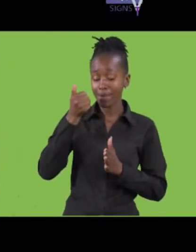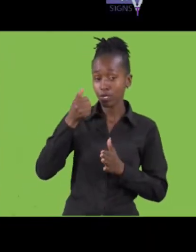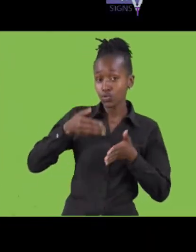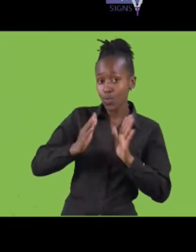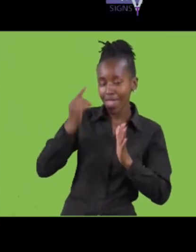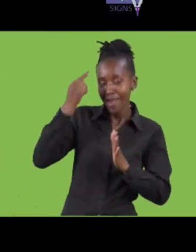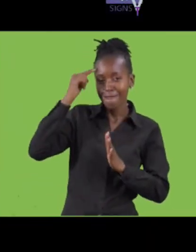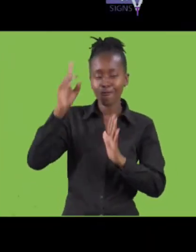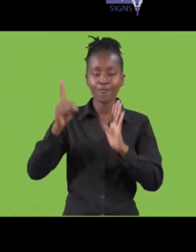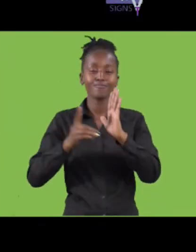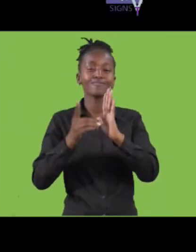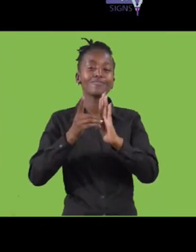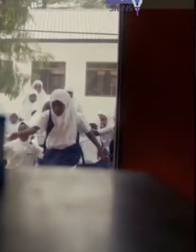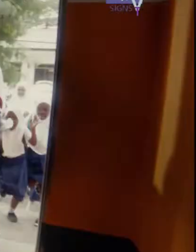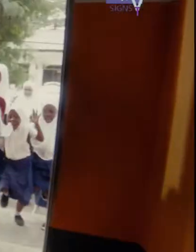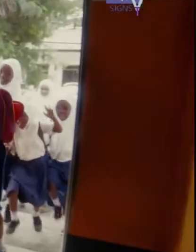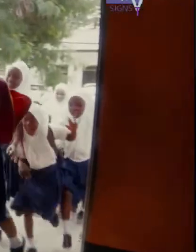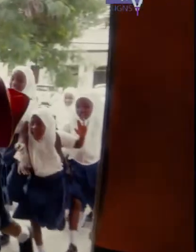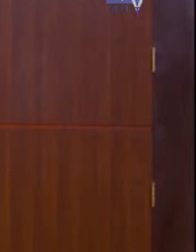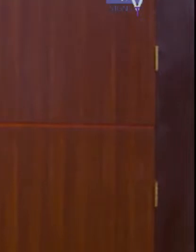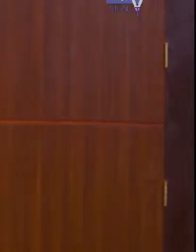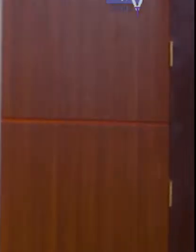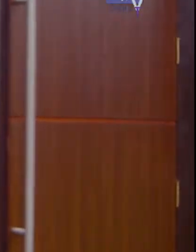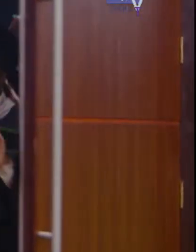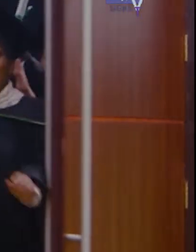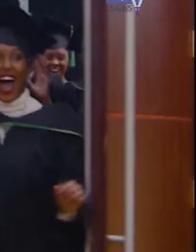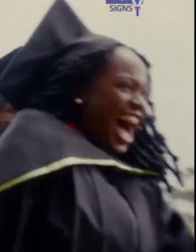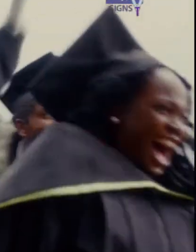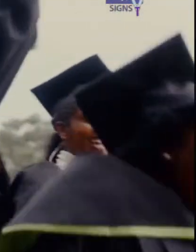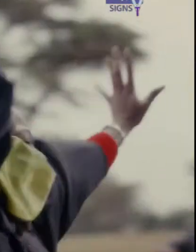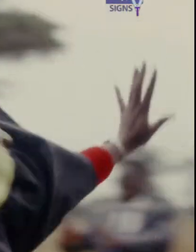Inapaswa kuwa njia ya watu kuendelea.